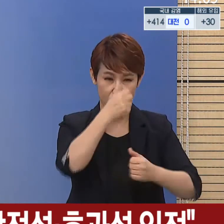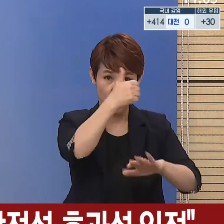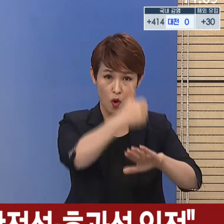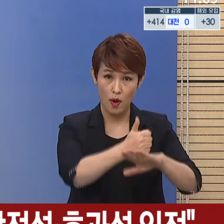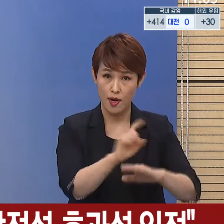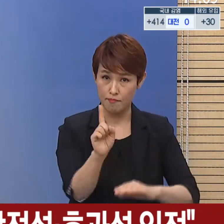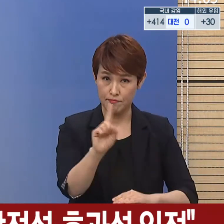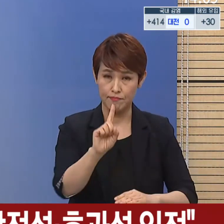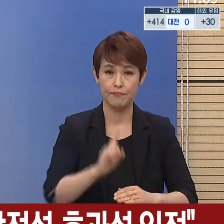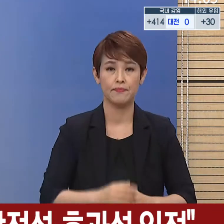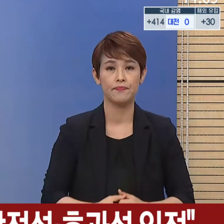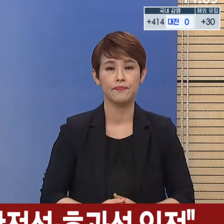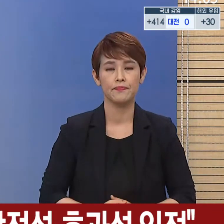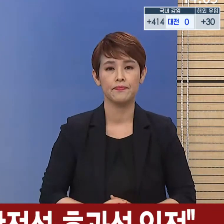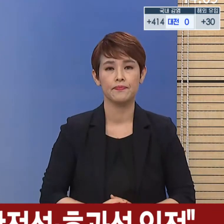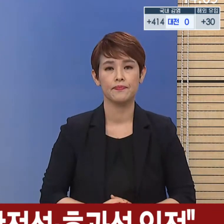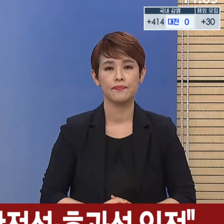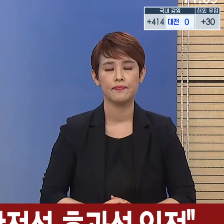결과를 말씀드리겠습니다.